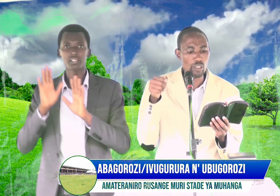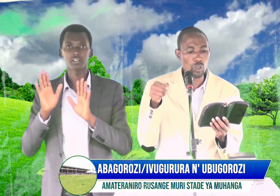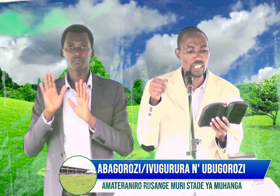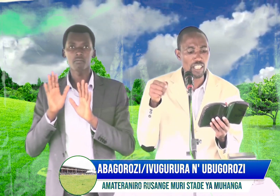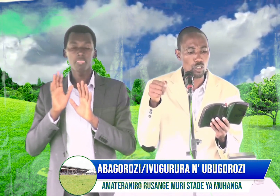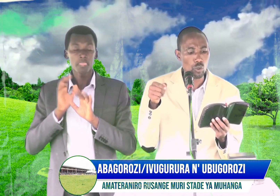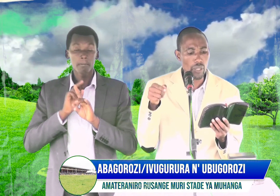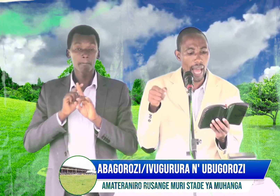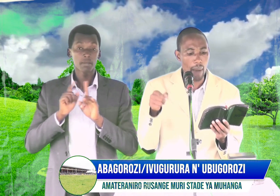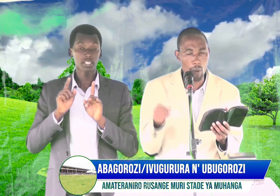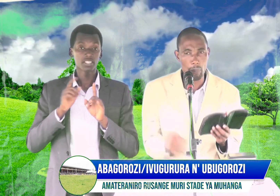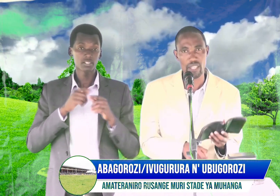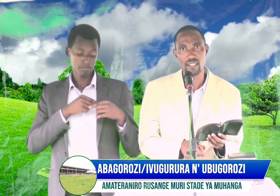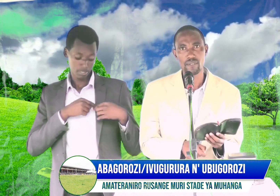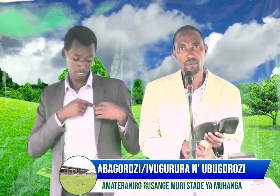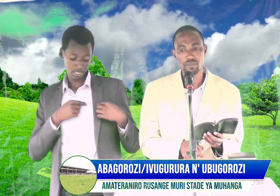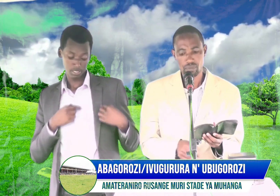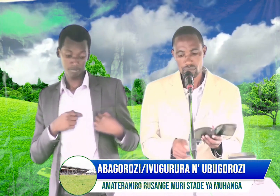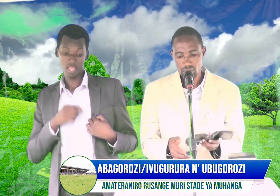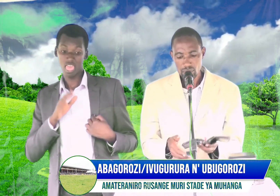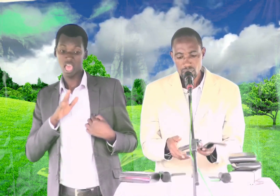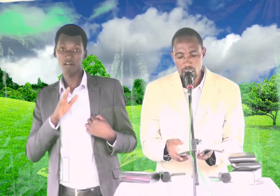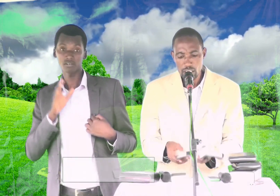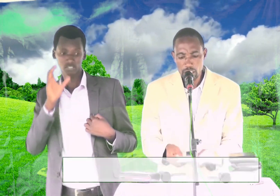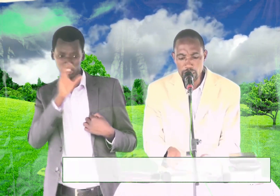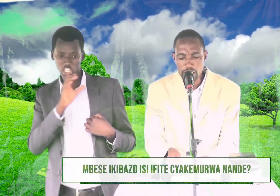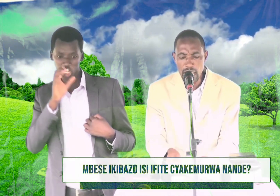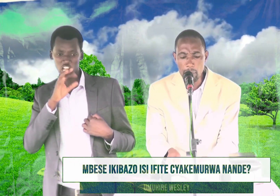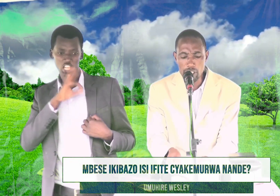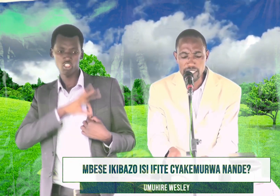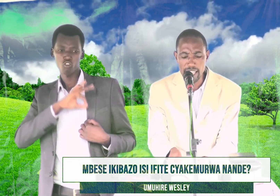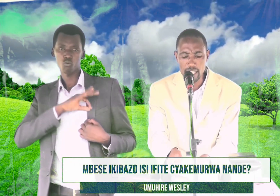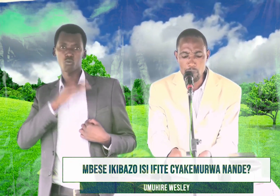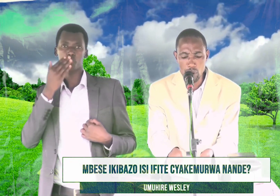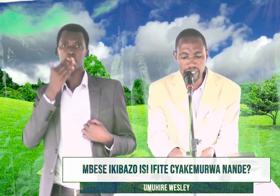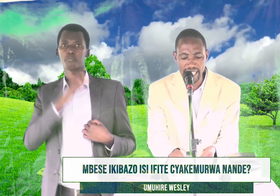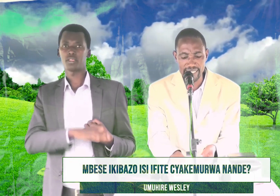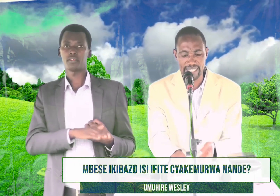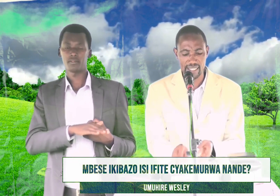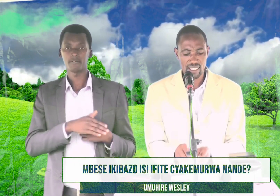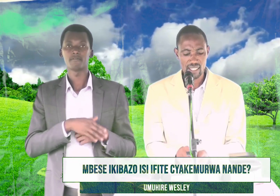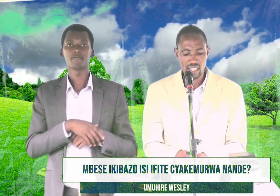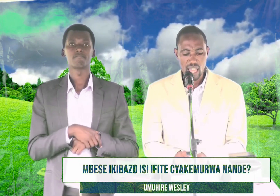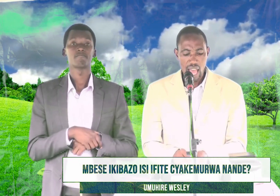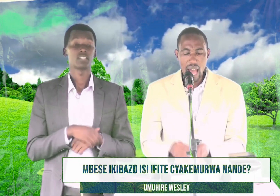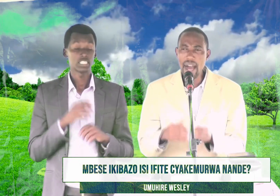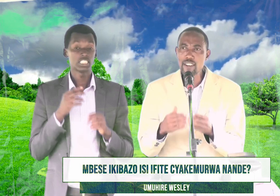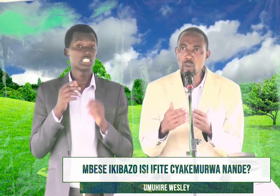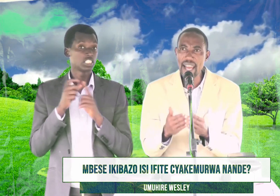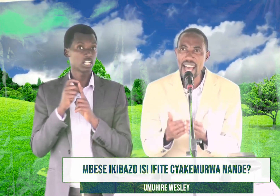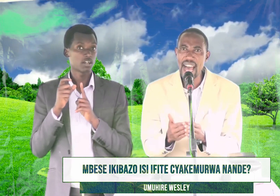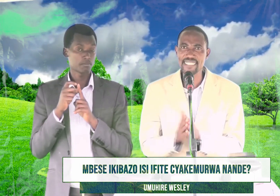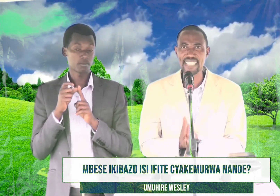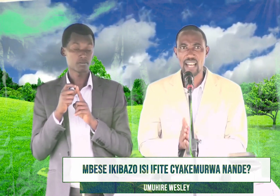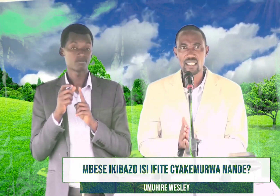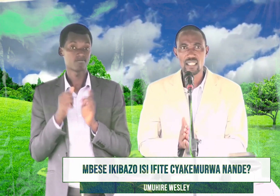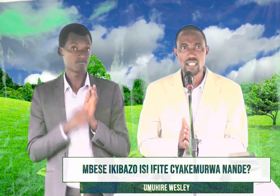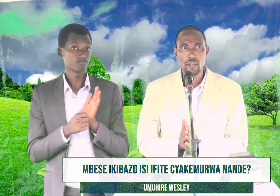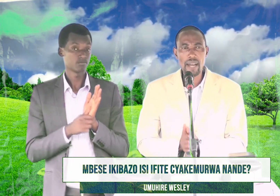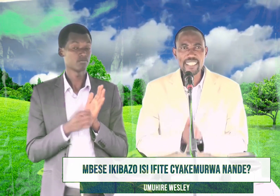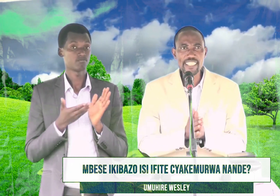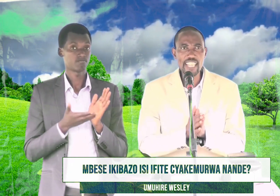yabo ikurikira inyungu yabo mbi ngira ijambo riteye impungenge abantu